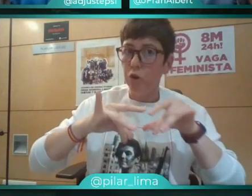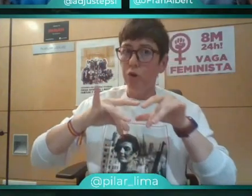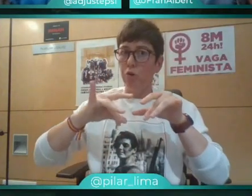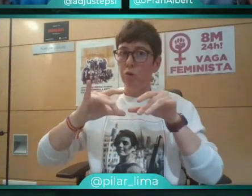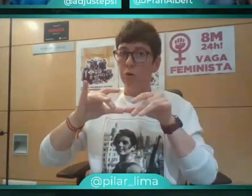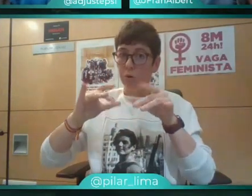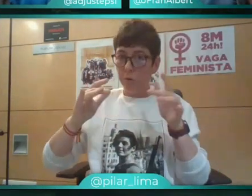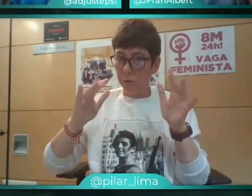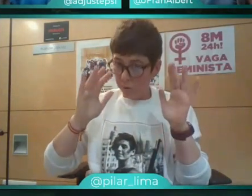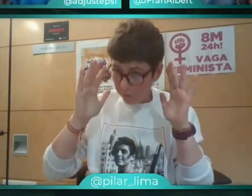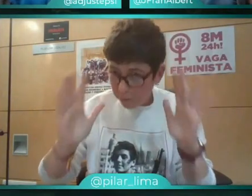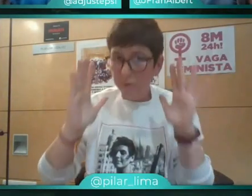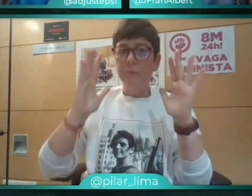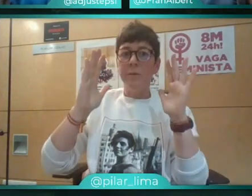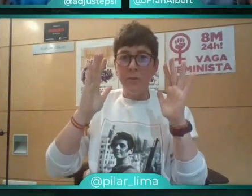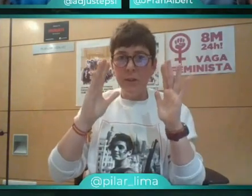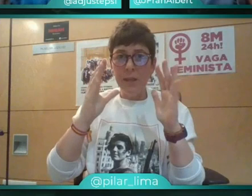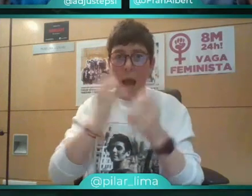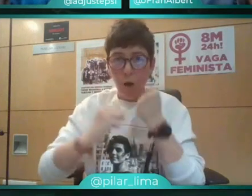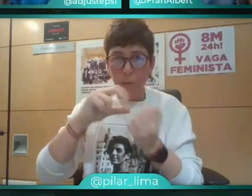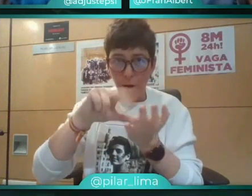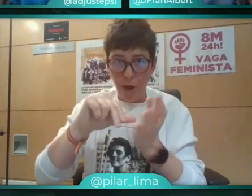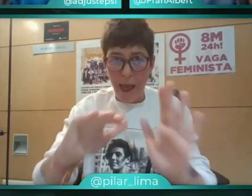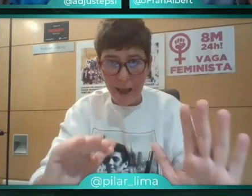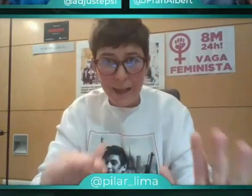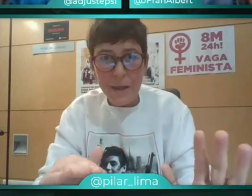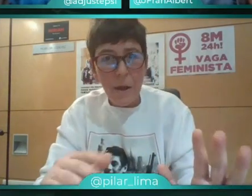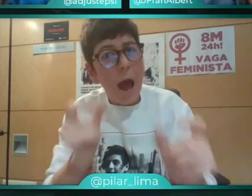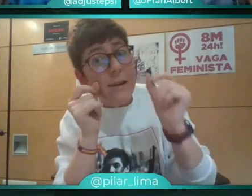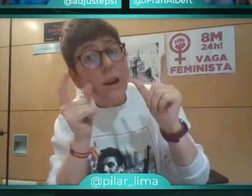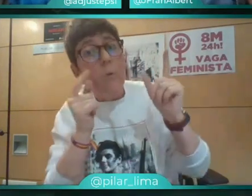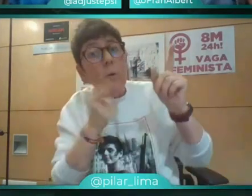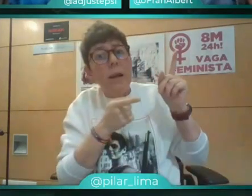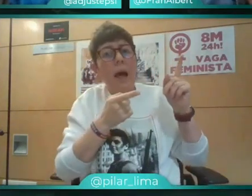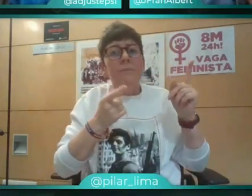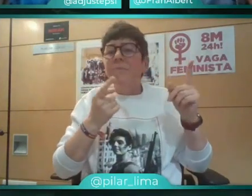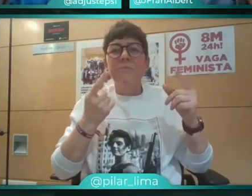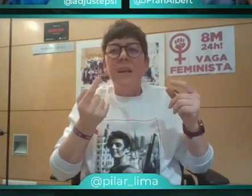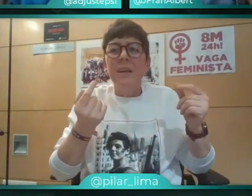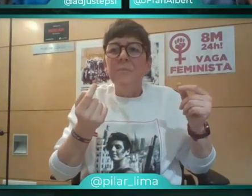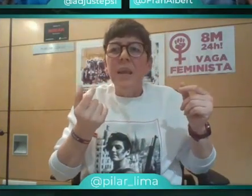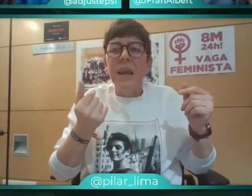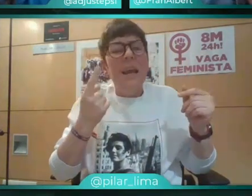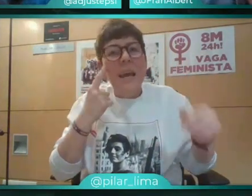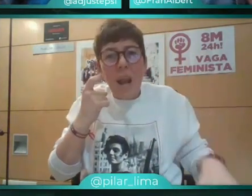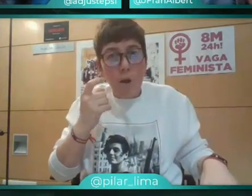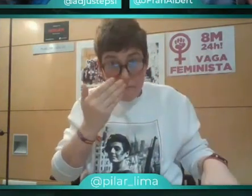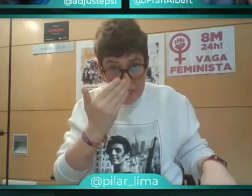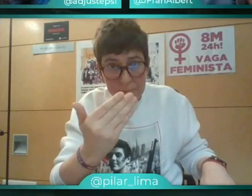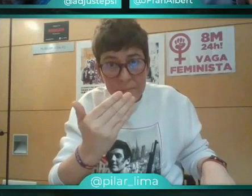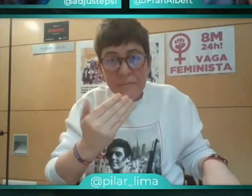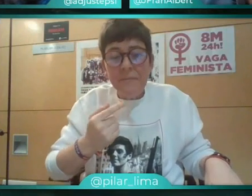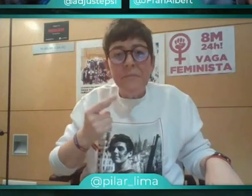sin arrasar los territorios evidentemente claro y claro y cuidando la economía local ahora se dan cuenta Ahora